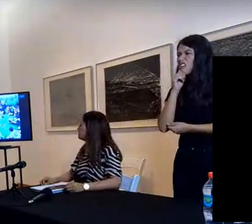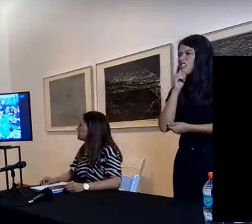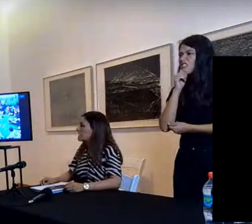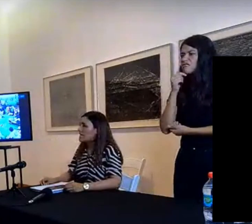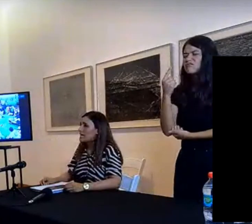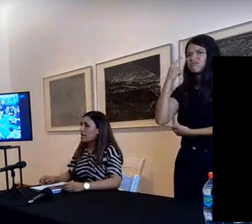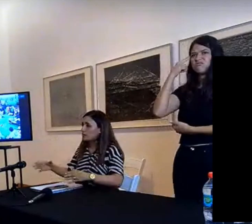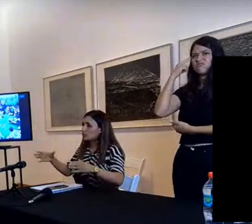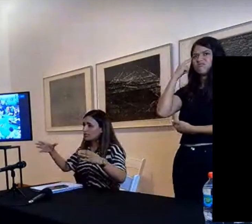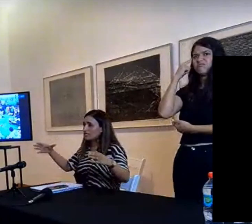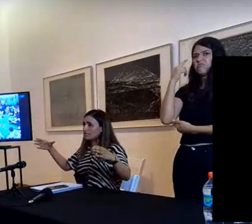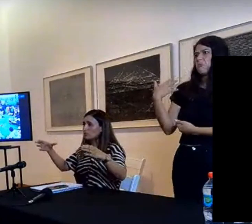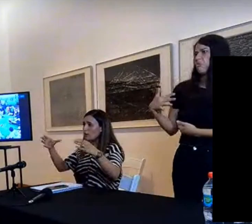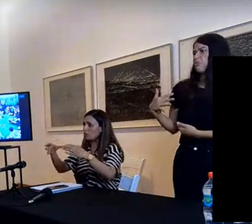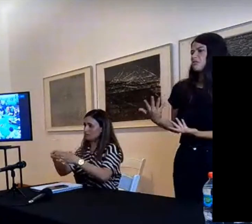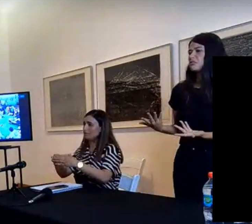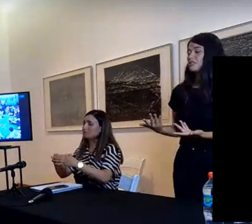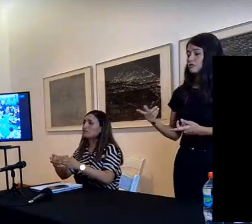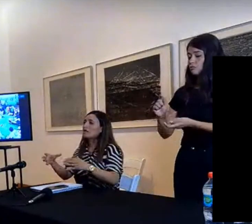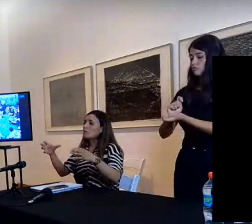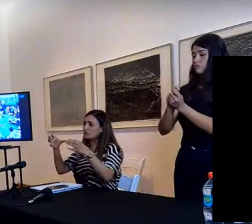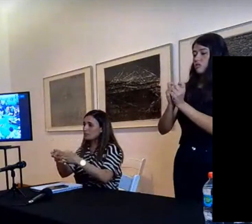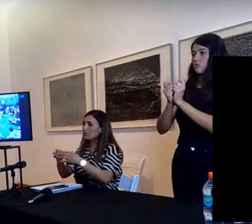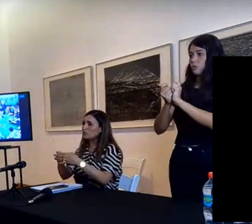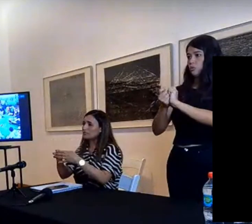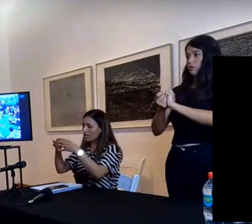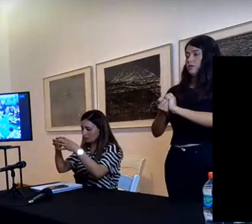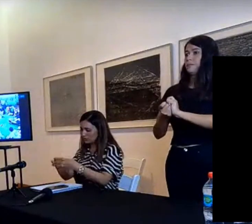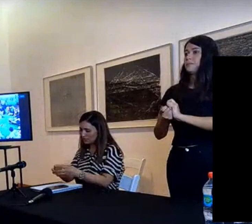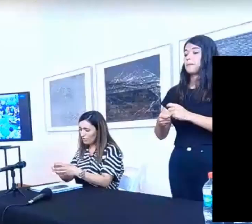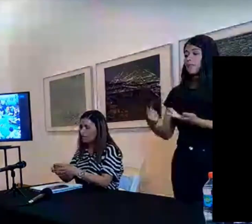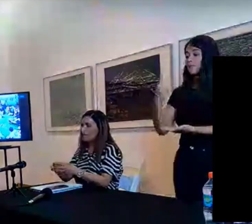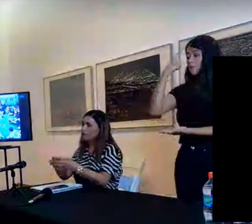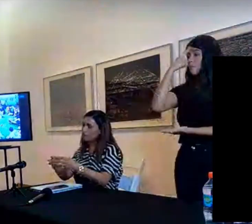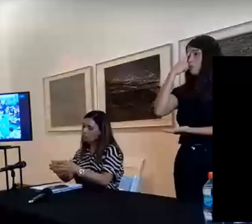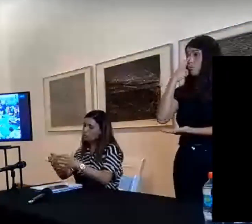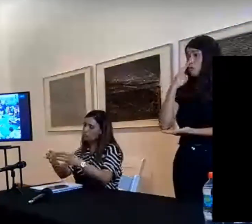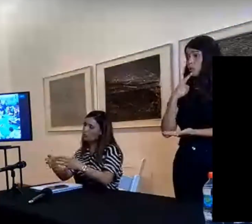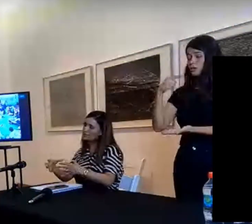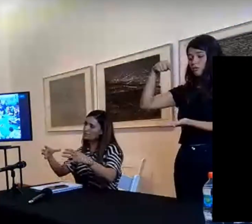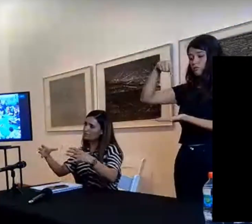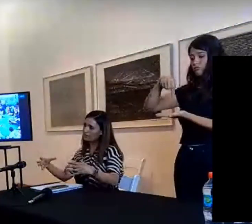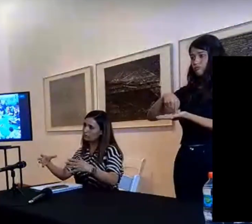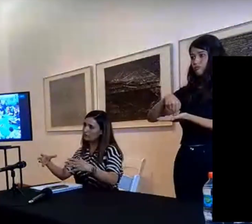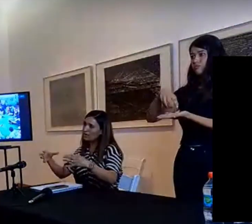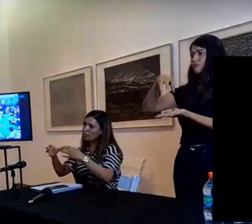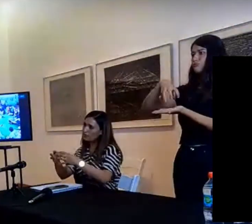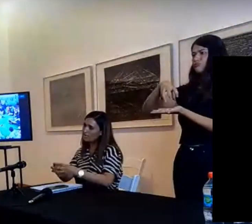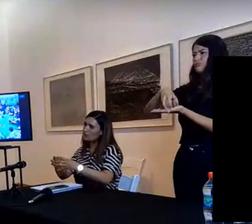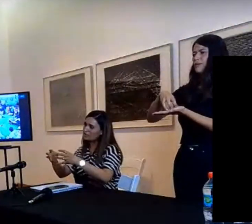resonancia? Entonces hicimos un ajuste. Pusimos entonces el museo y fuimos con lo más